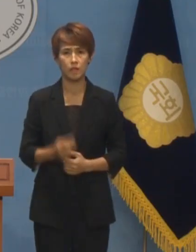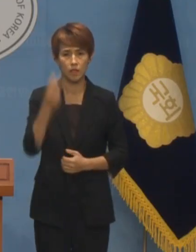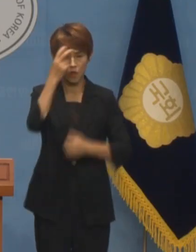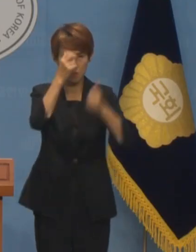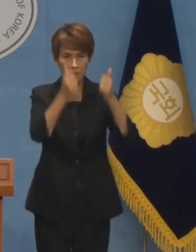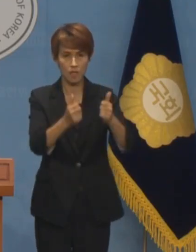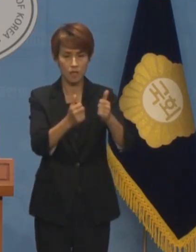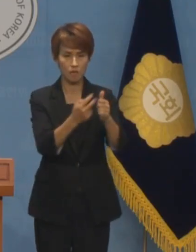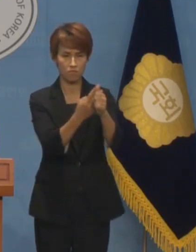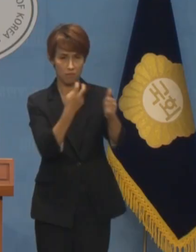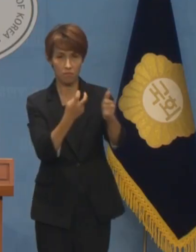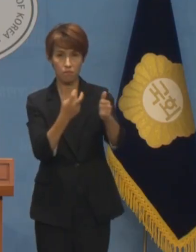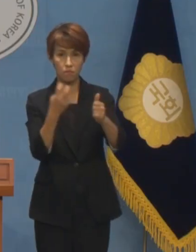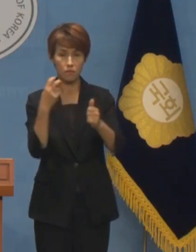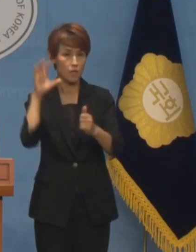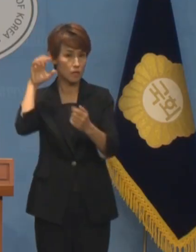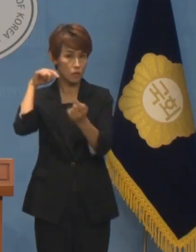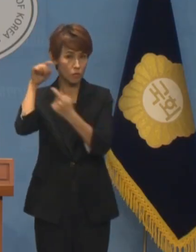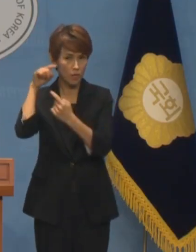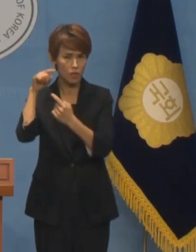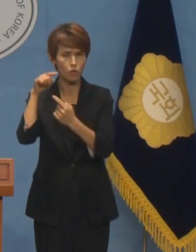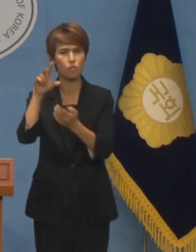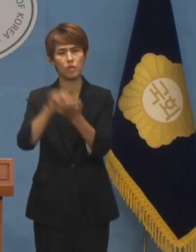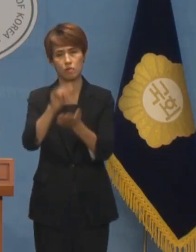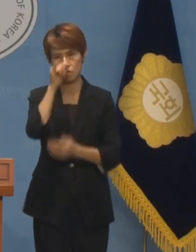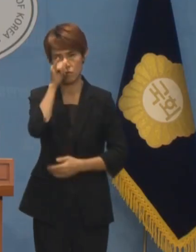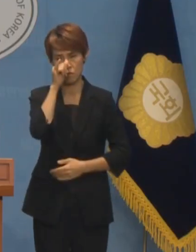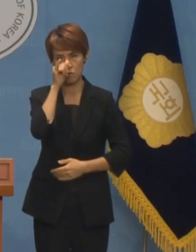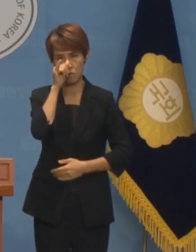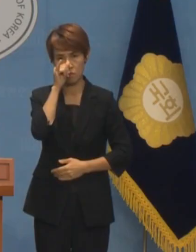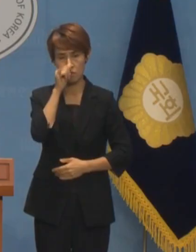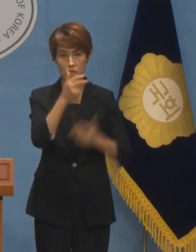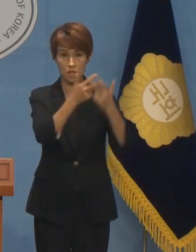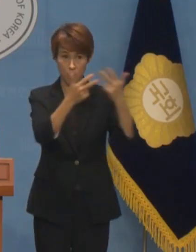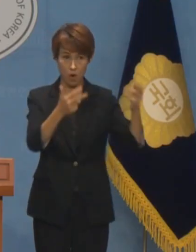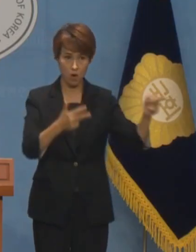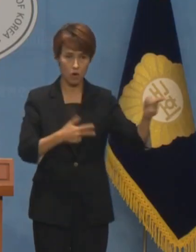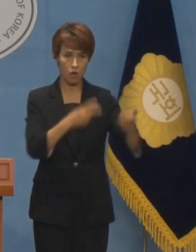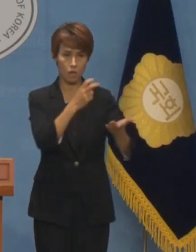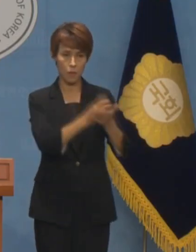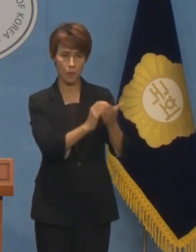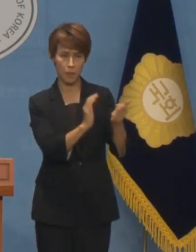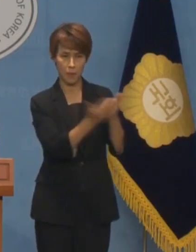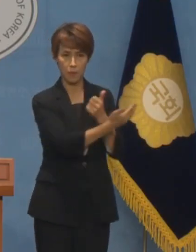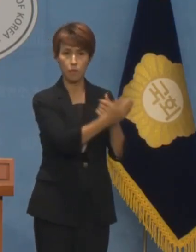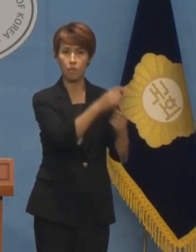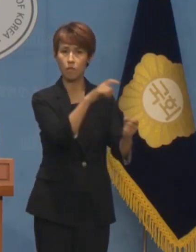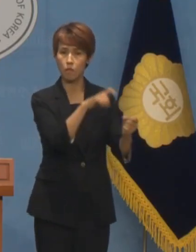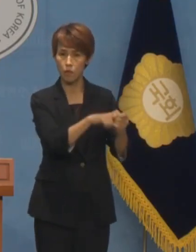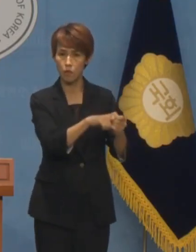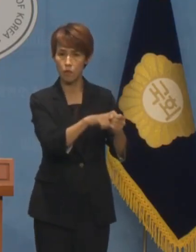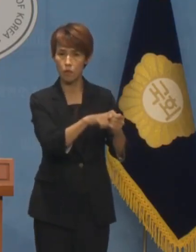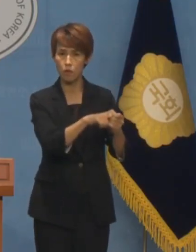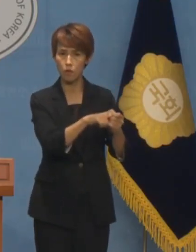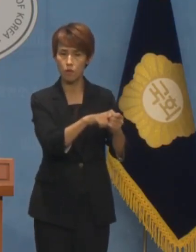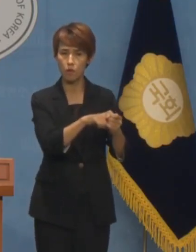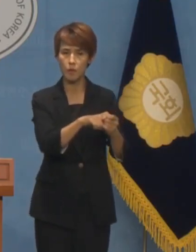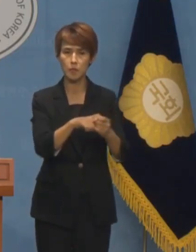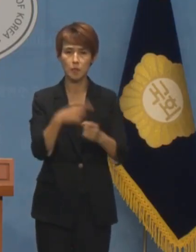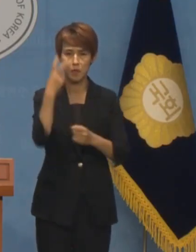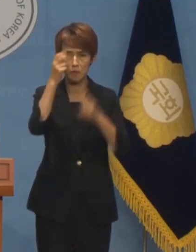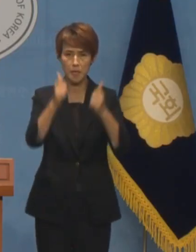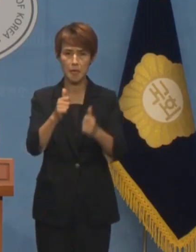청문회 역시 마찬가지입니다. 이재명 전 대표의 사법 리스크에 대응하기 위해 일단 지르고